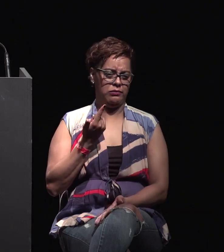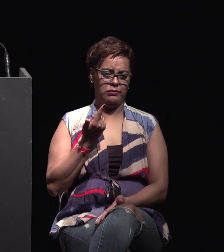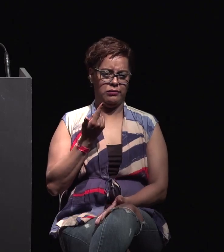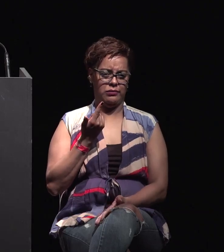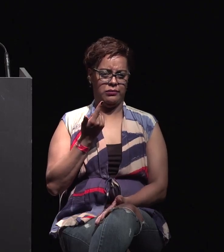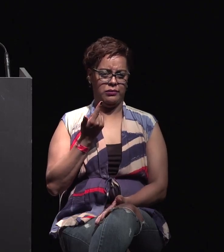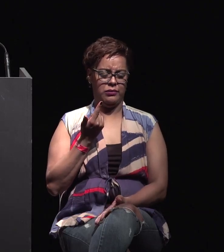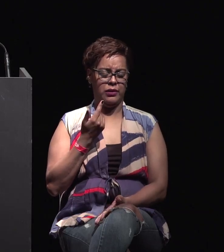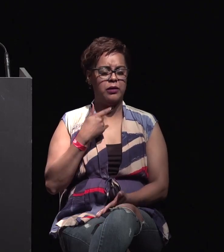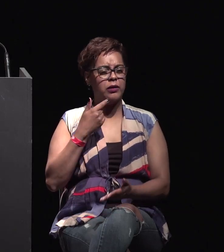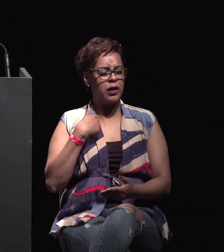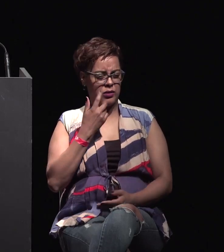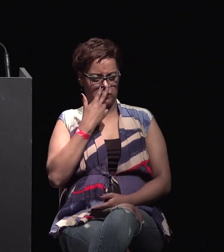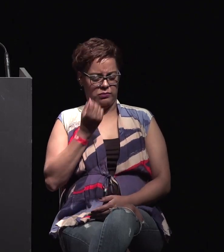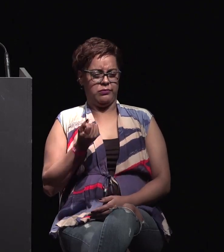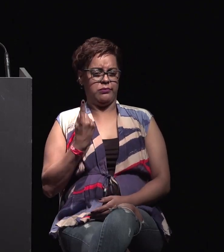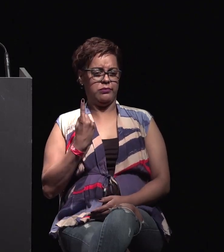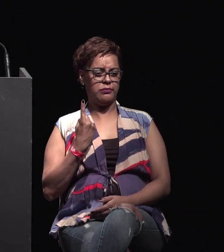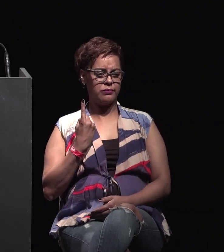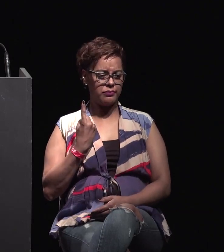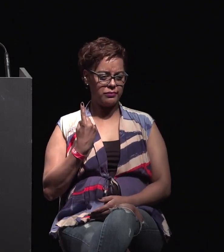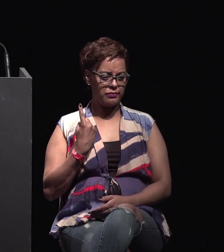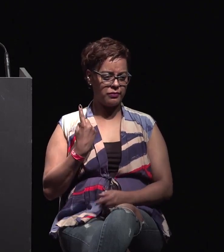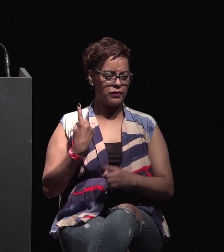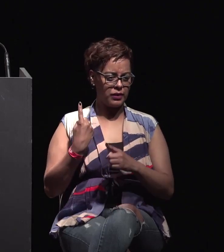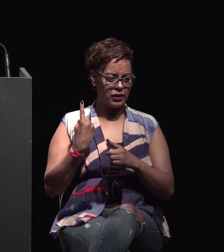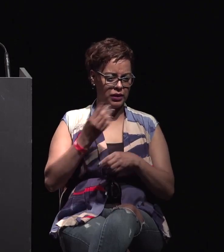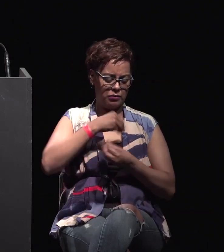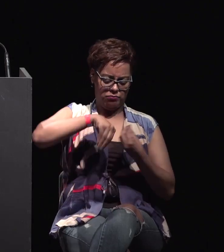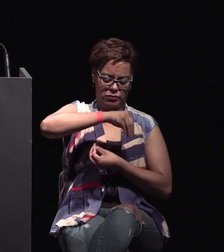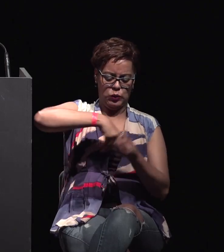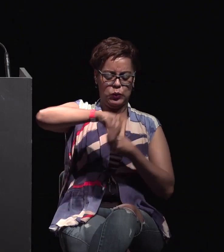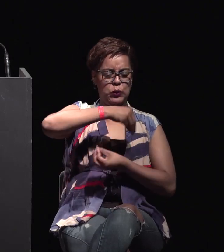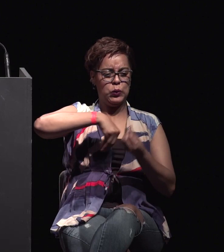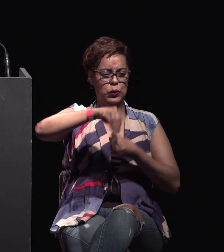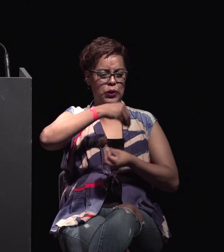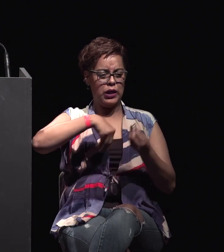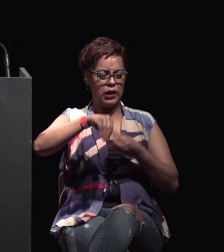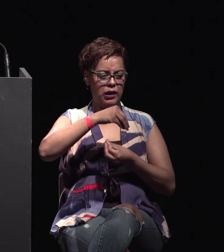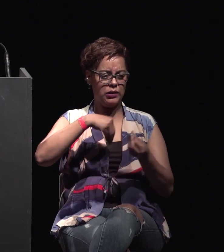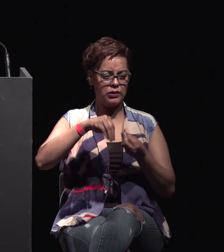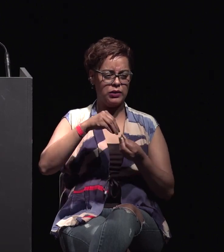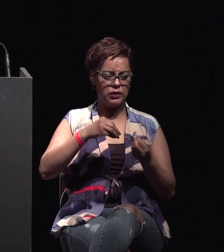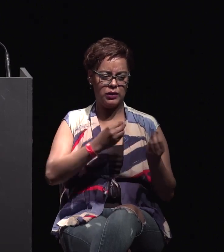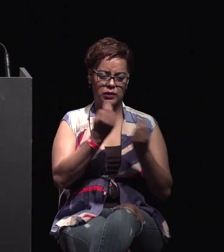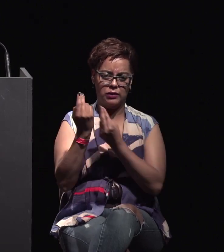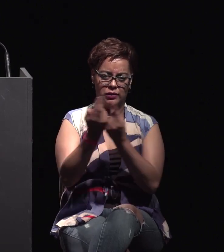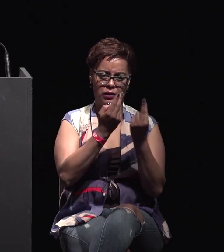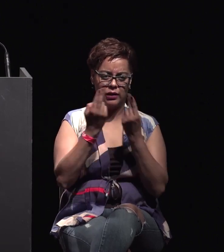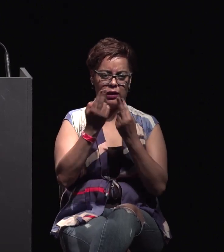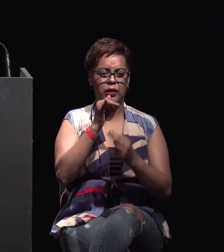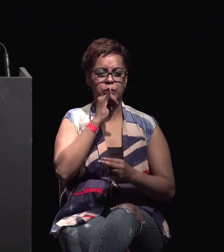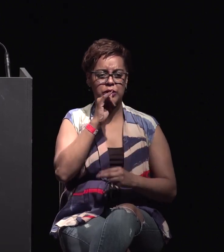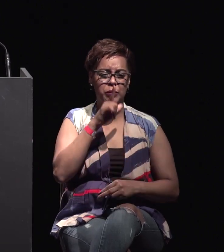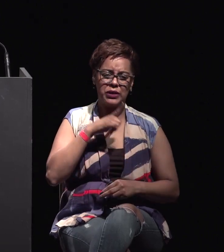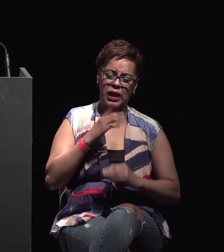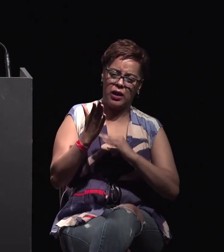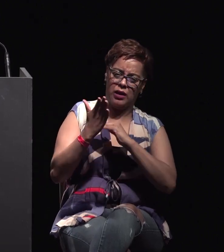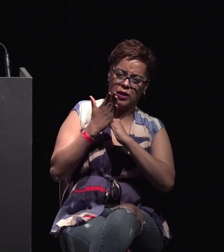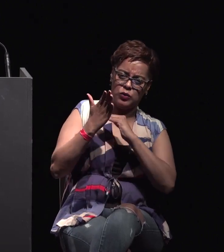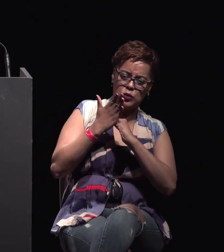tudo dentro. Ali, como eu já disse, são misturados livros de autoajuda,